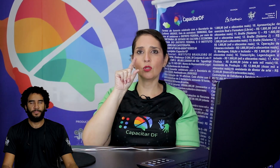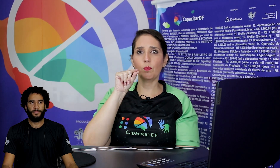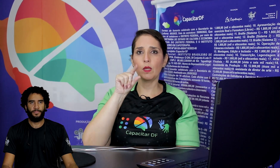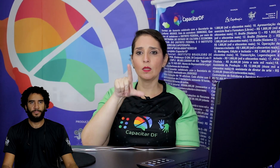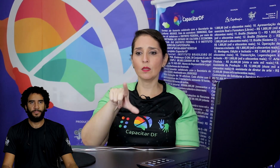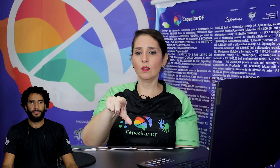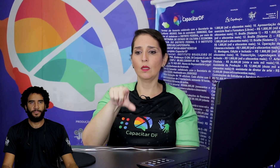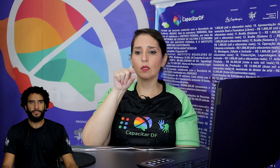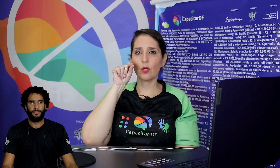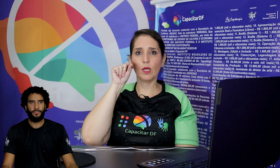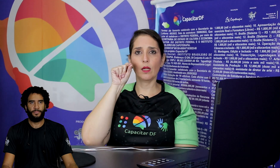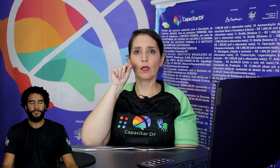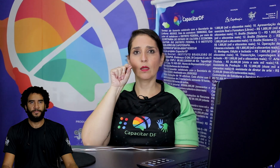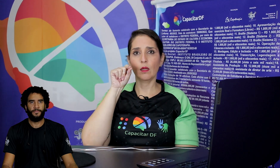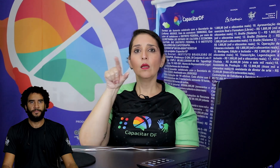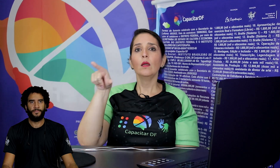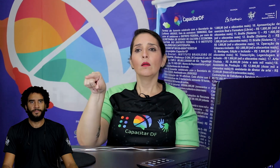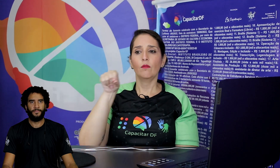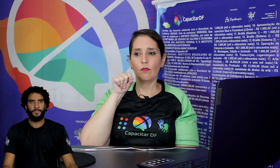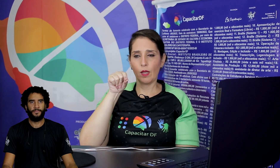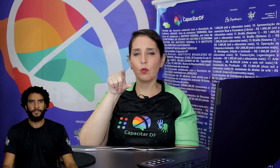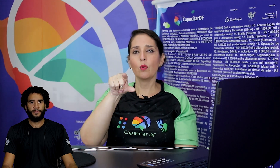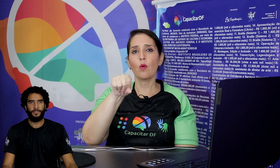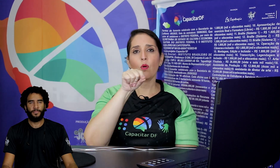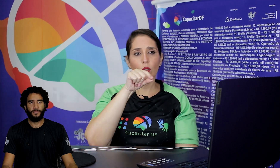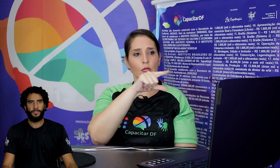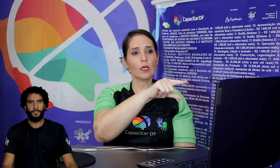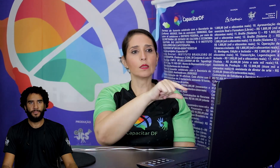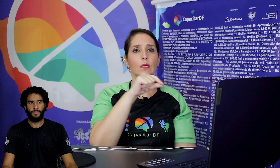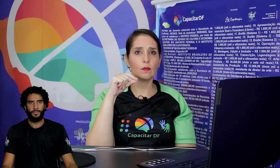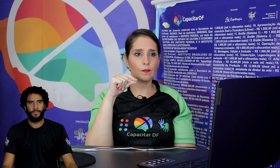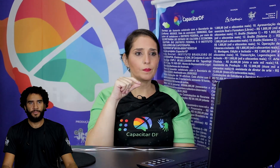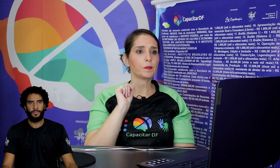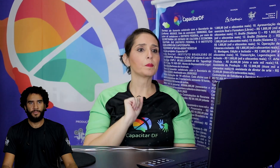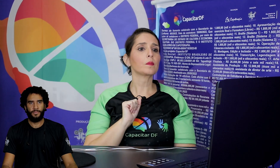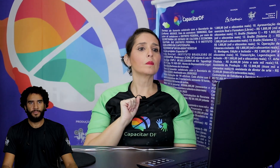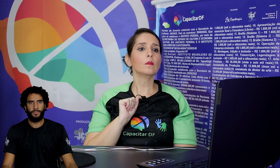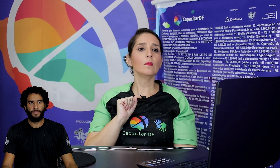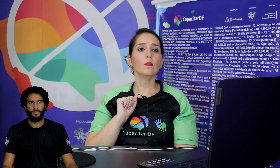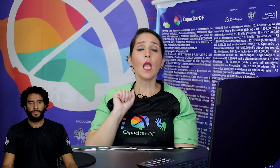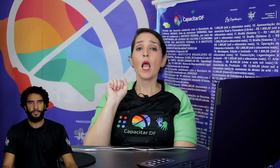Movimento de pinça, escolher. Verbo com concordância.